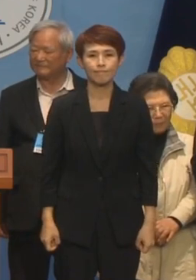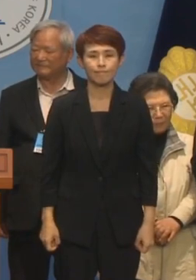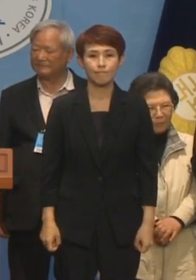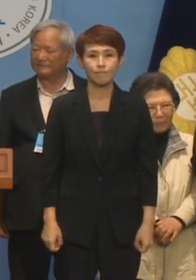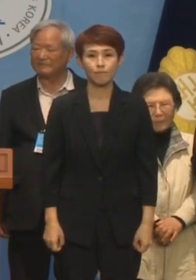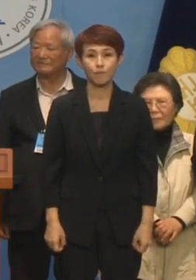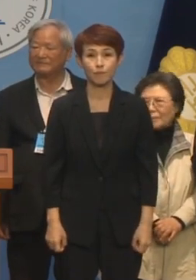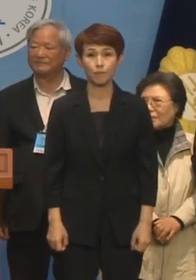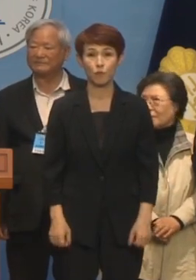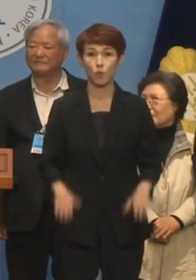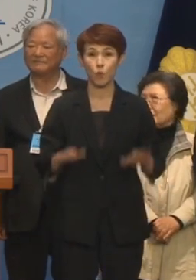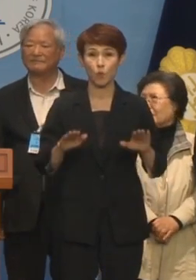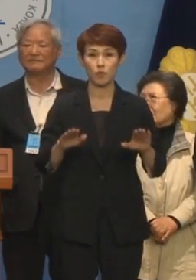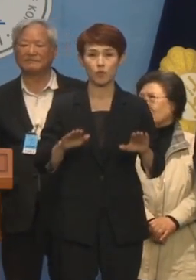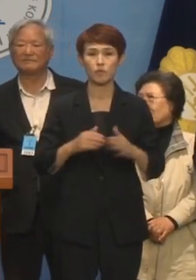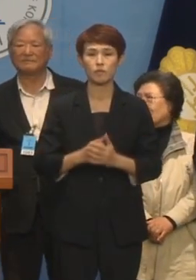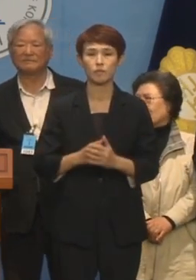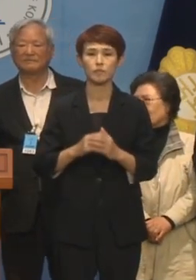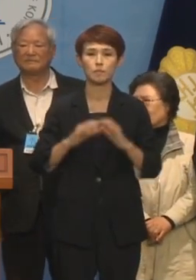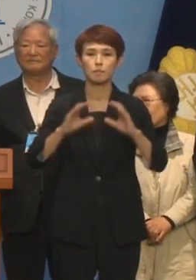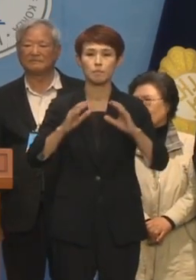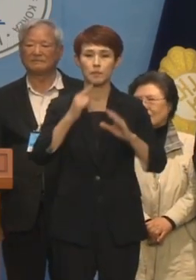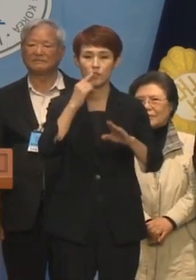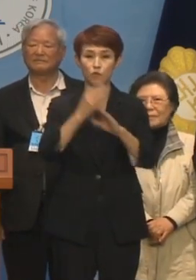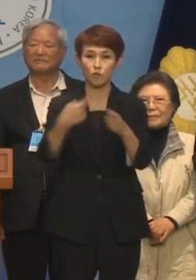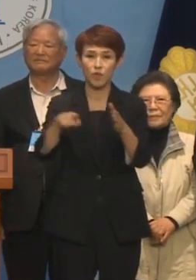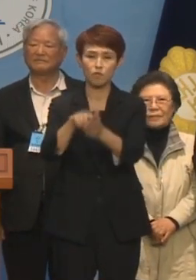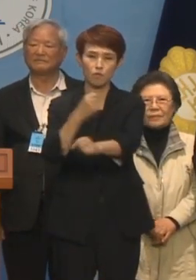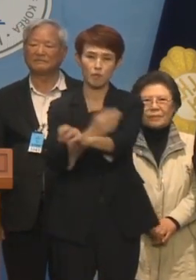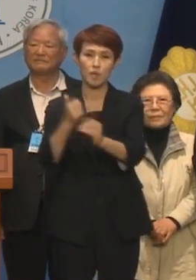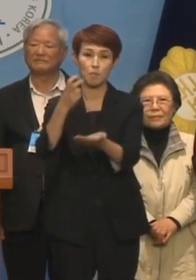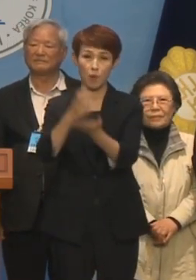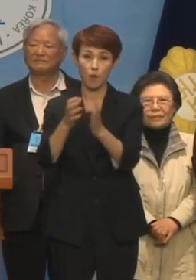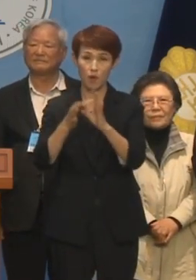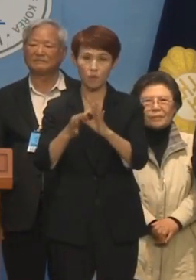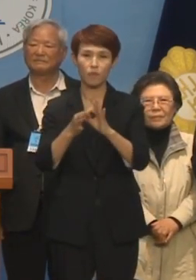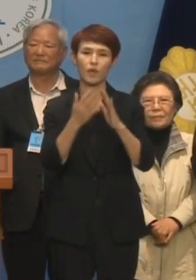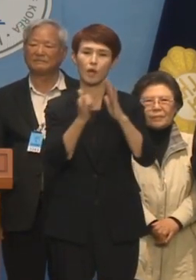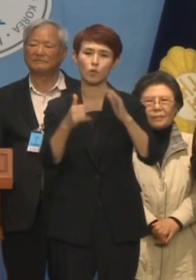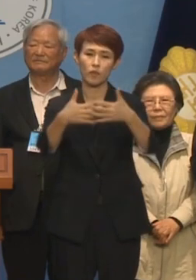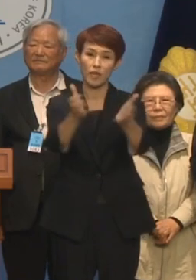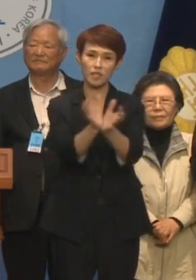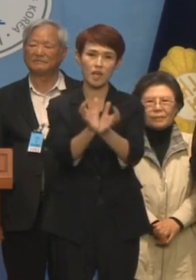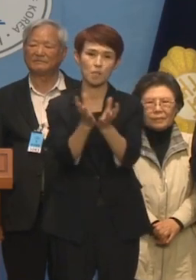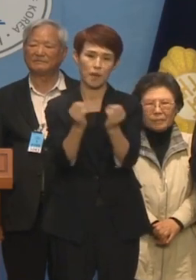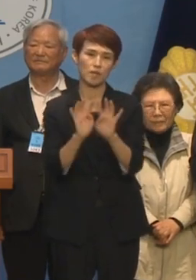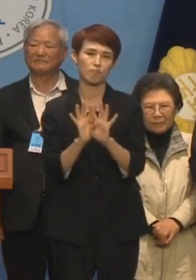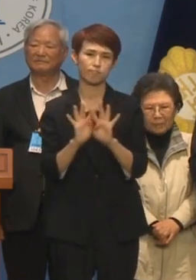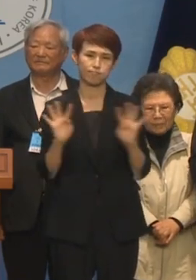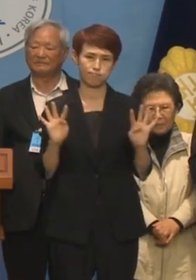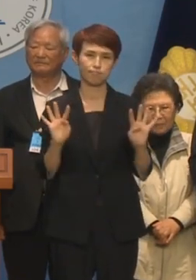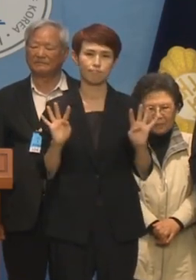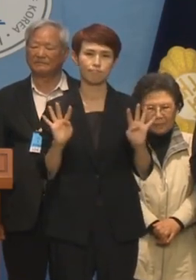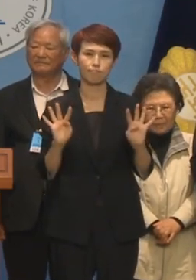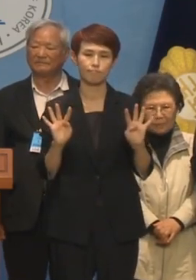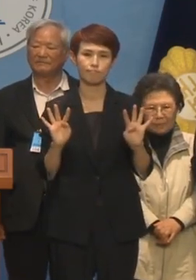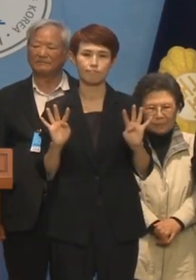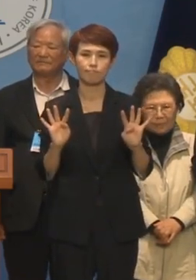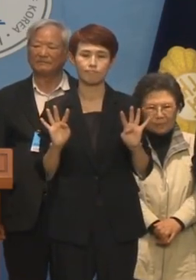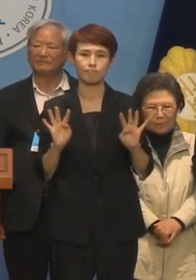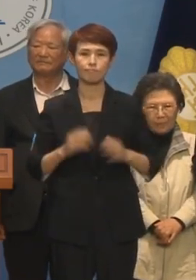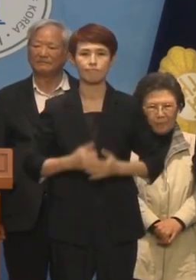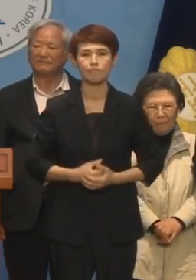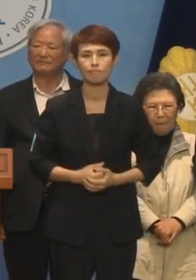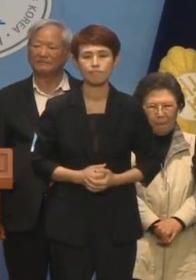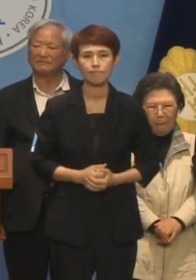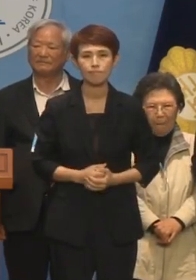네, 오늘 그 민주유공자법 처리와 관련해서 유가족 단체에서들 많이들 나오셔서 또 응원도 해주시고